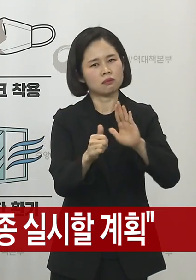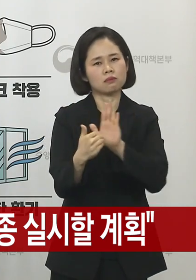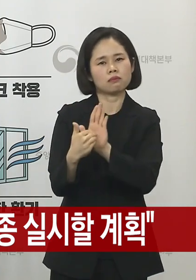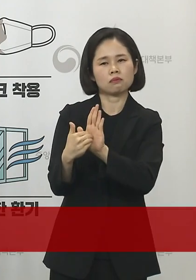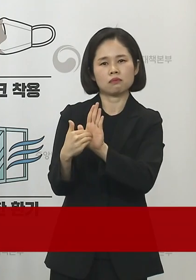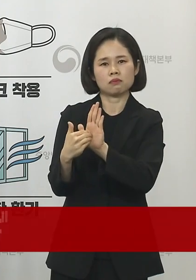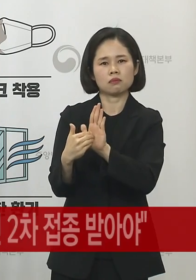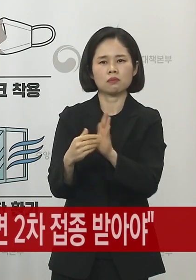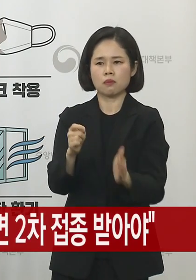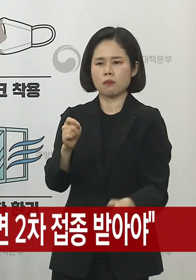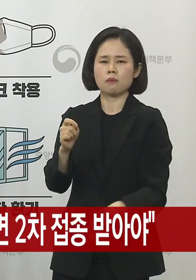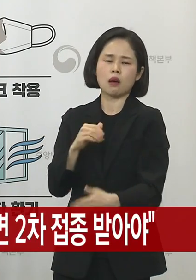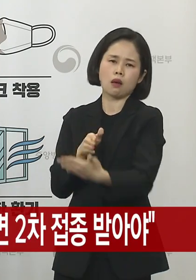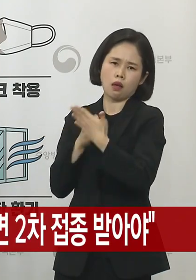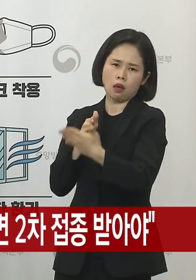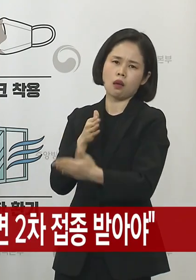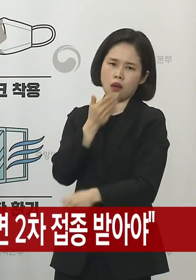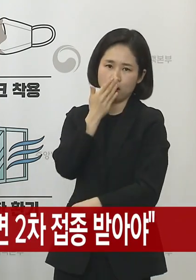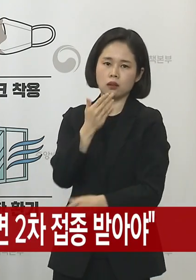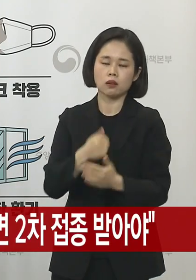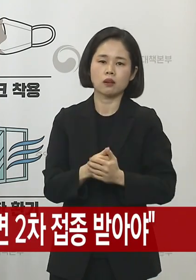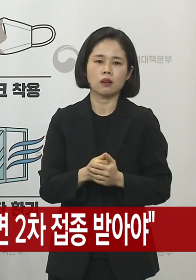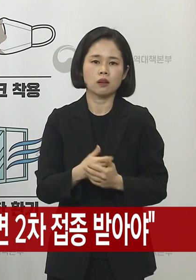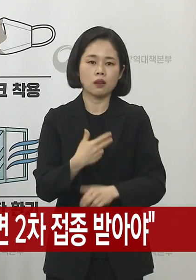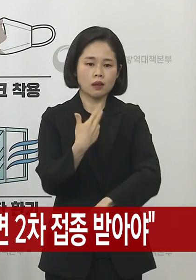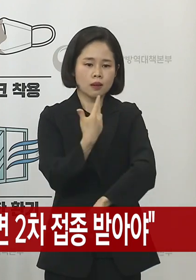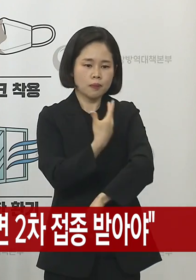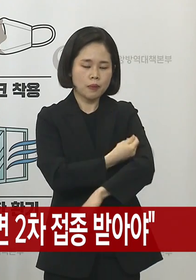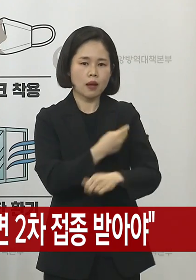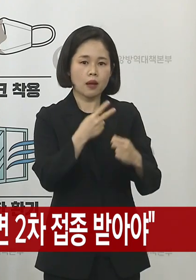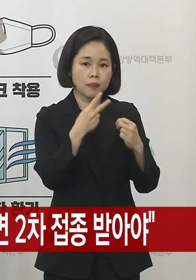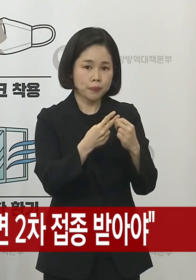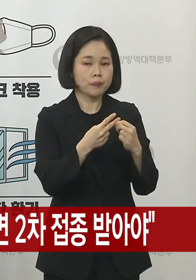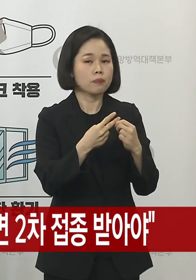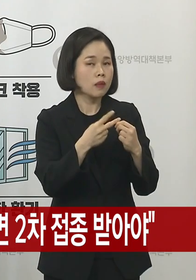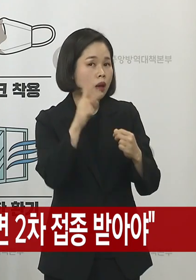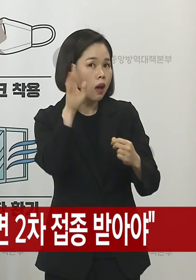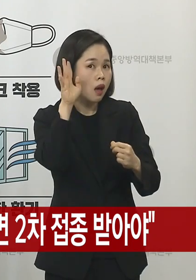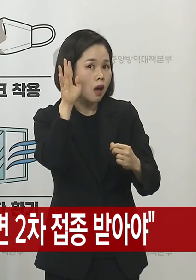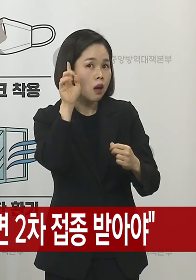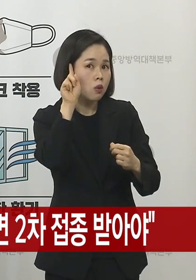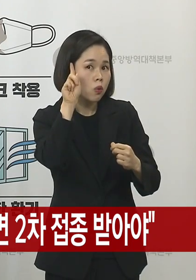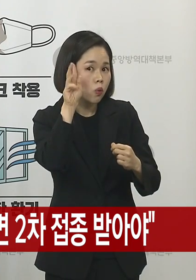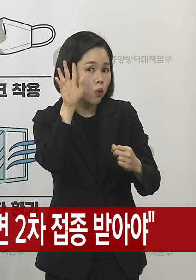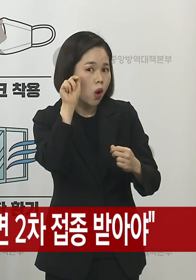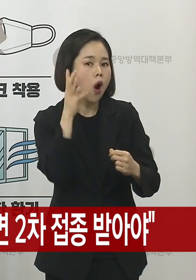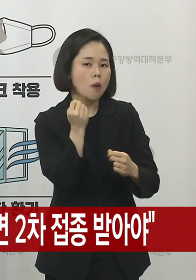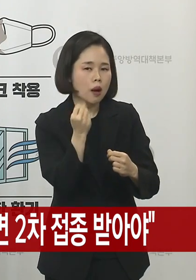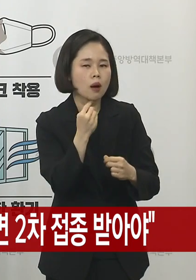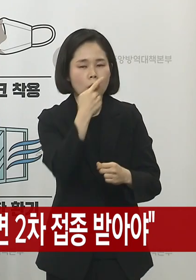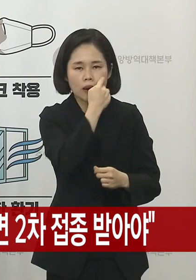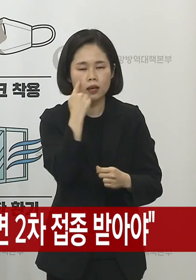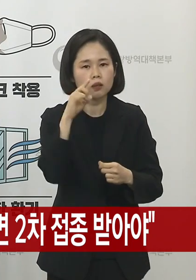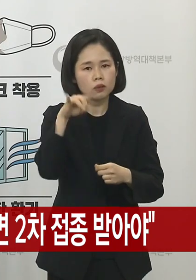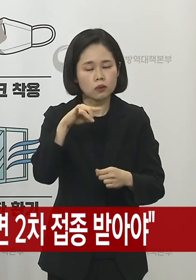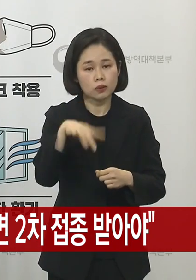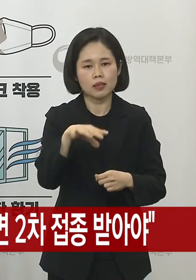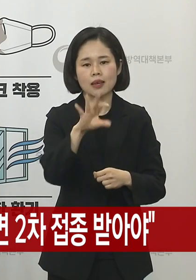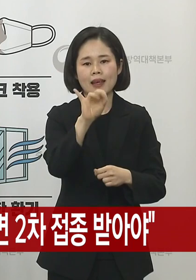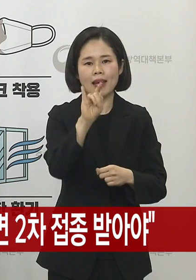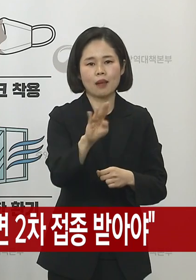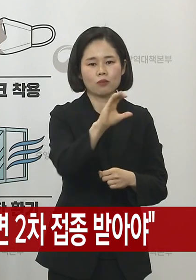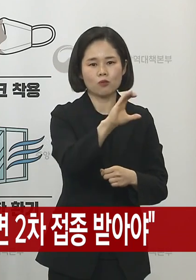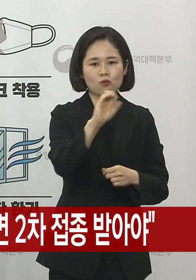있습니다. 2차 접종 후 경과일은 쿠브 앱과 전자출입명부 앱에서 확인할 수 있으며 3차 접종